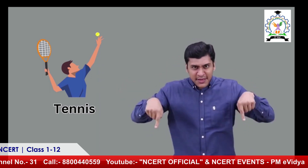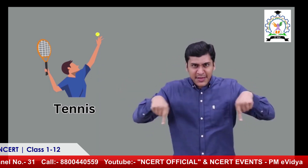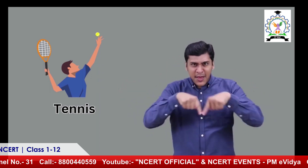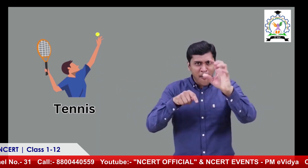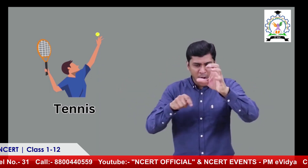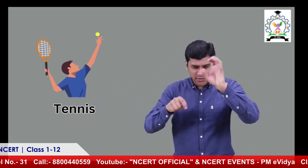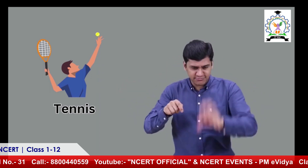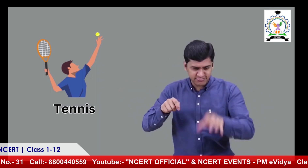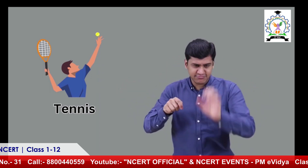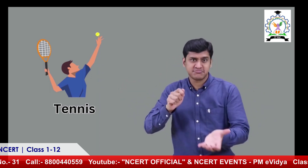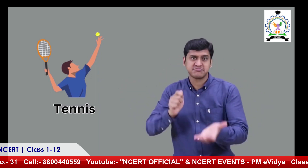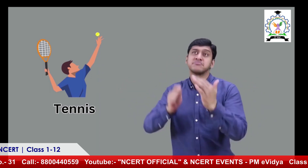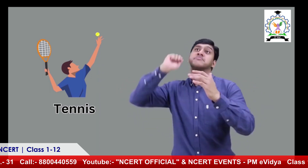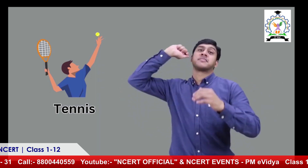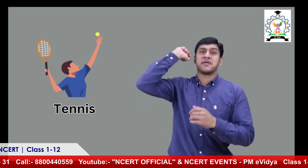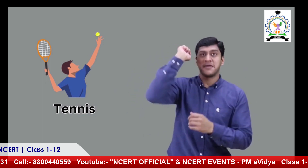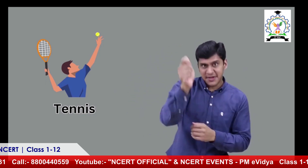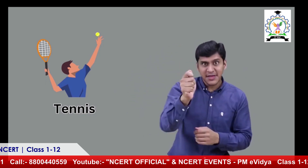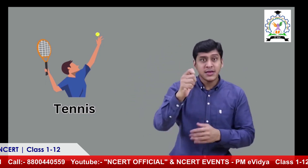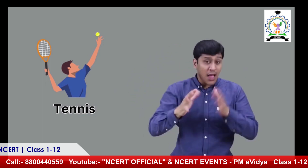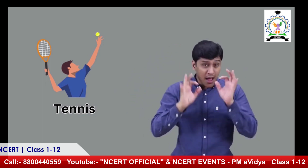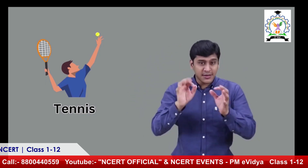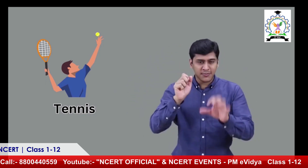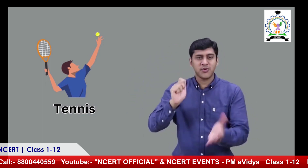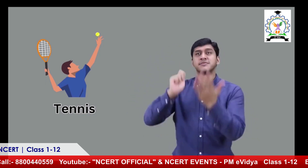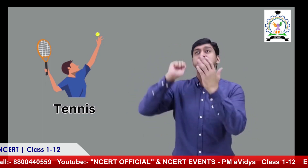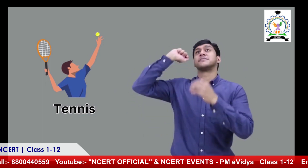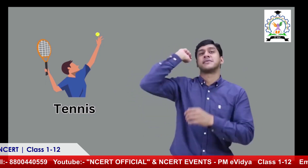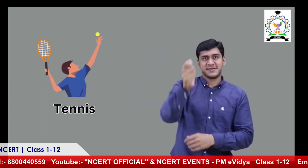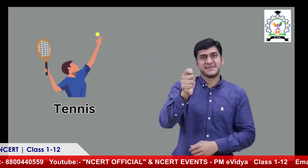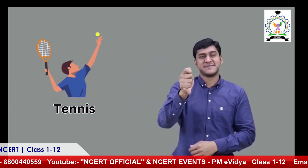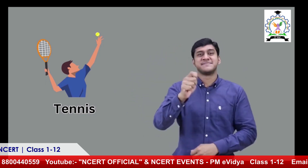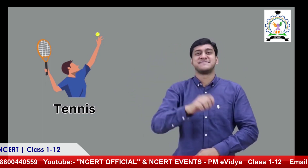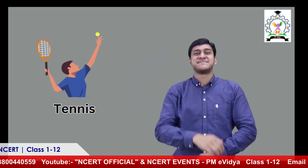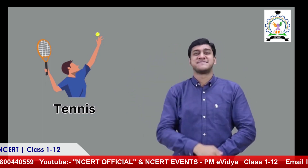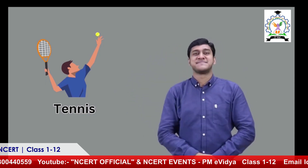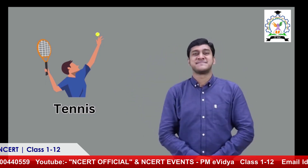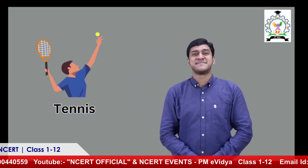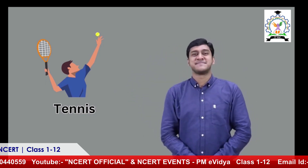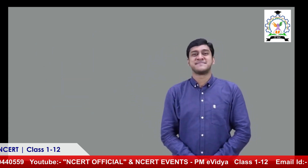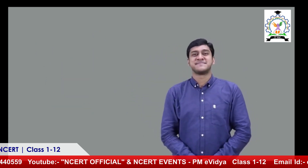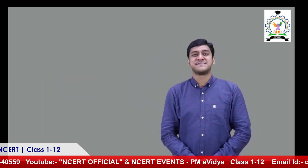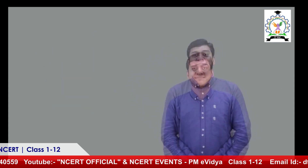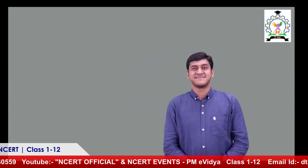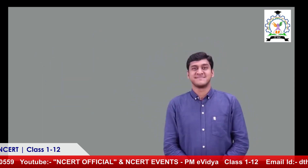टेनिस खेलने का साइन भी जैसे टेनिस खेलते हैं ठीक साइन भी वैसे ही है।